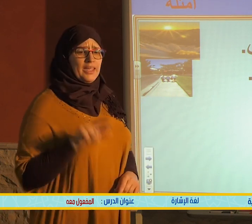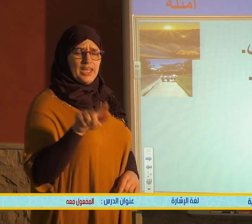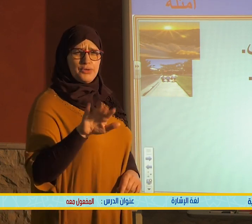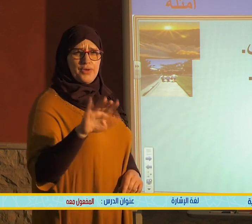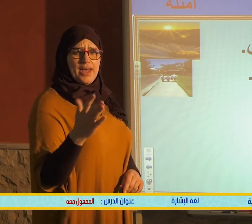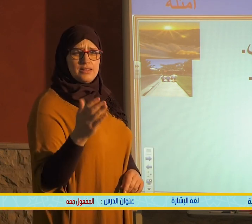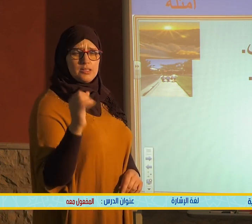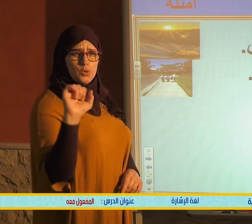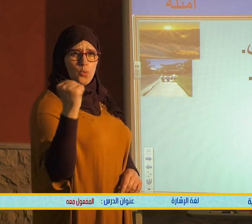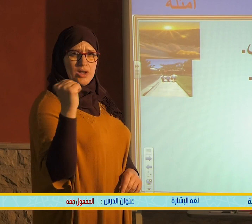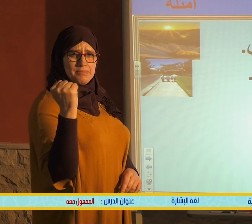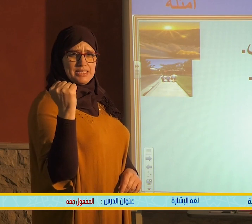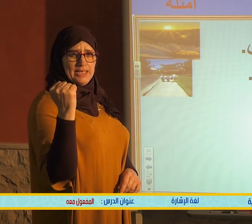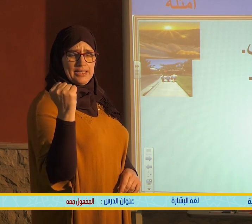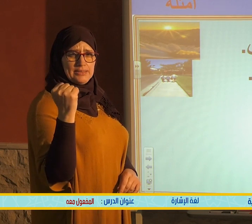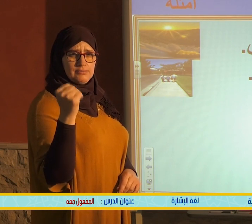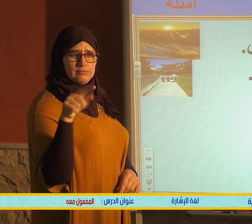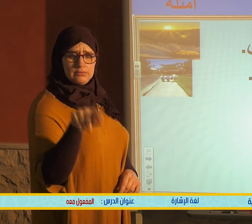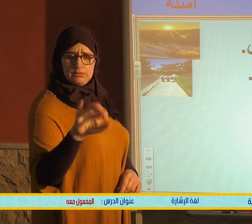كيف أنت والامتحان؟